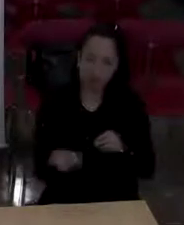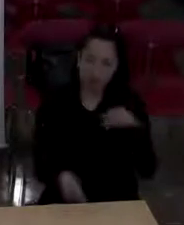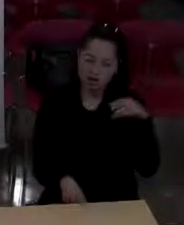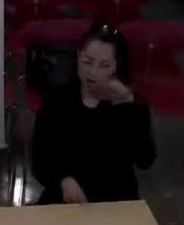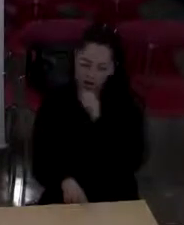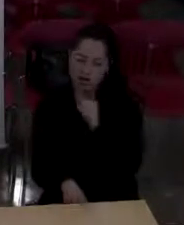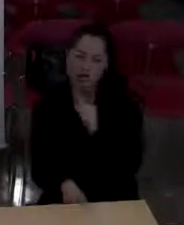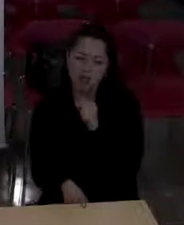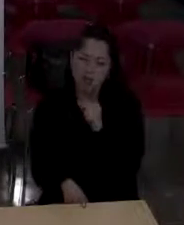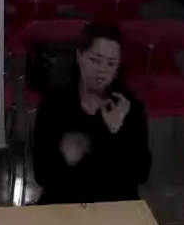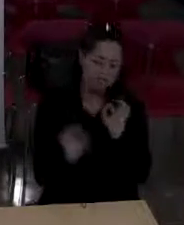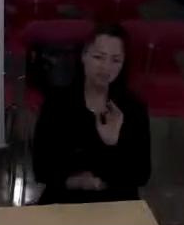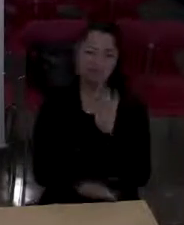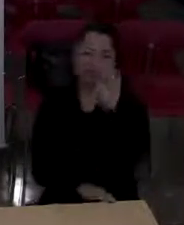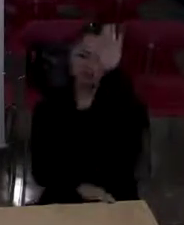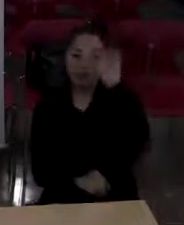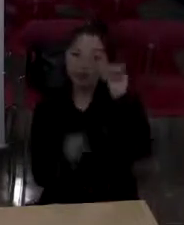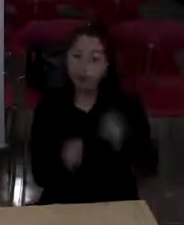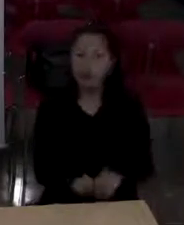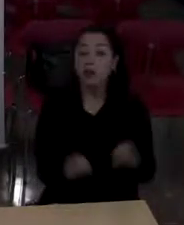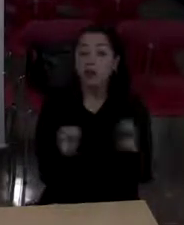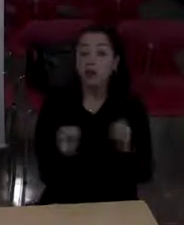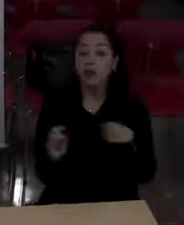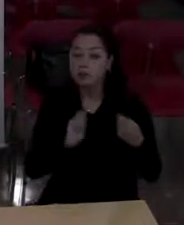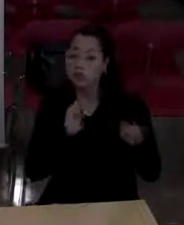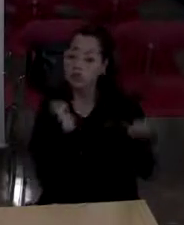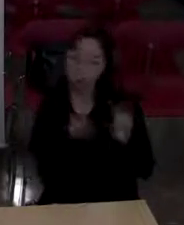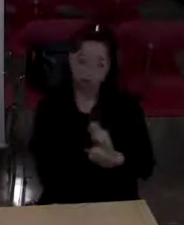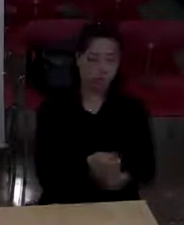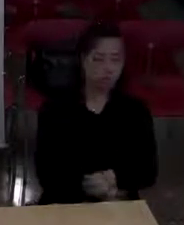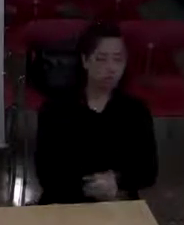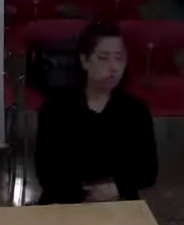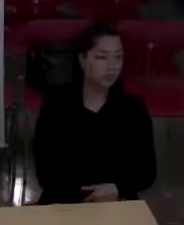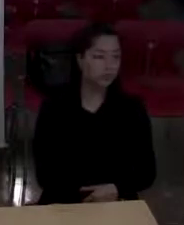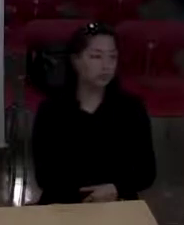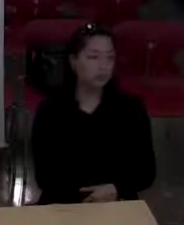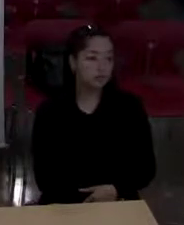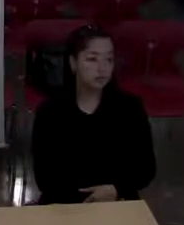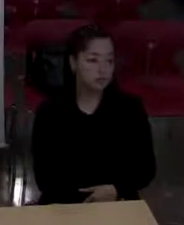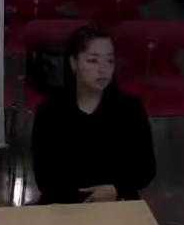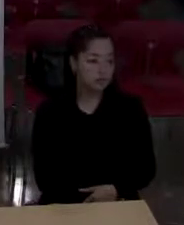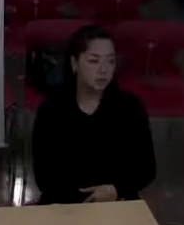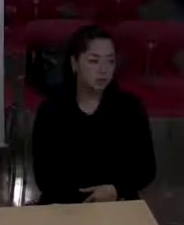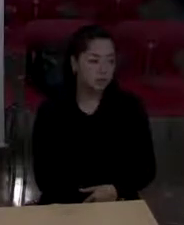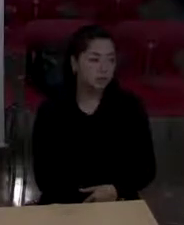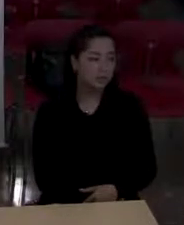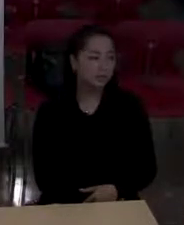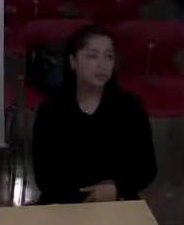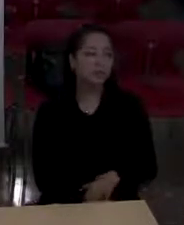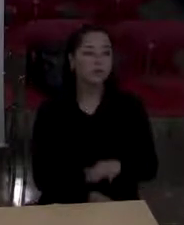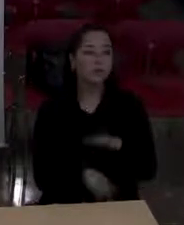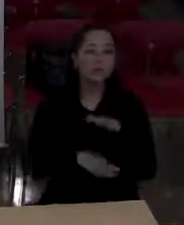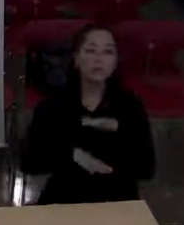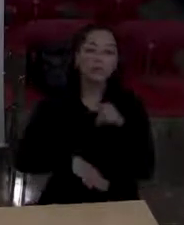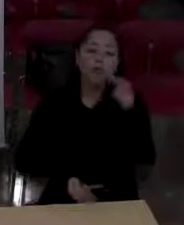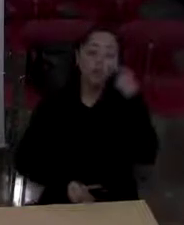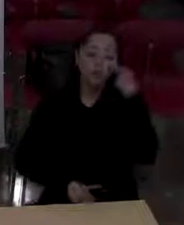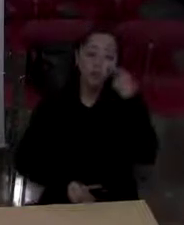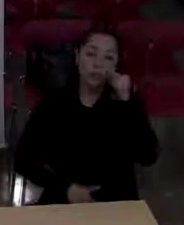Aquí entonces vamos a ver en la gestación, el bebé en el vientre materno, en la semana de 21 a